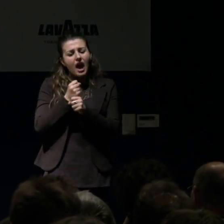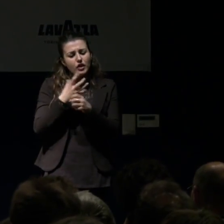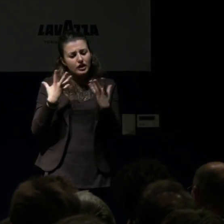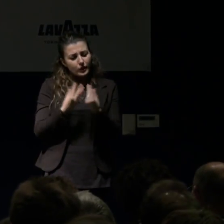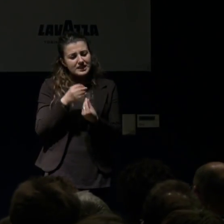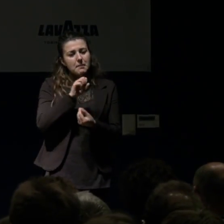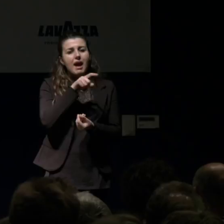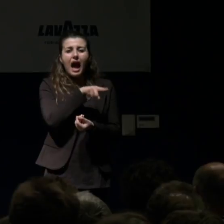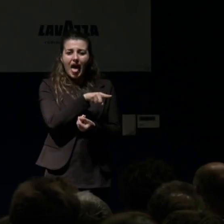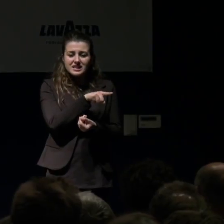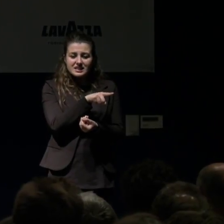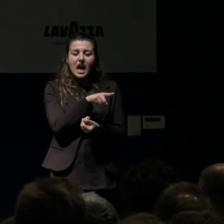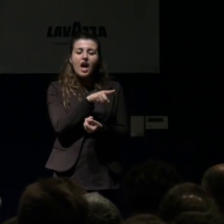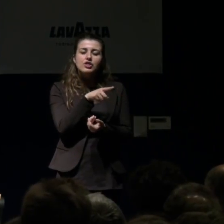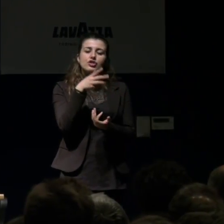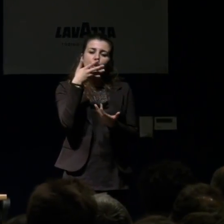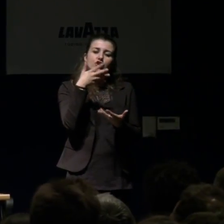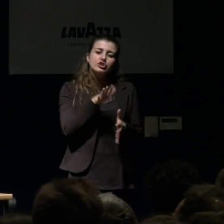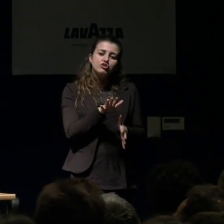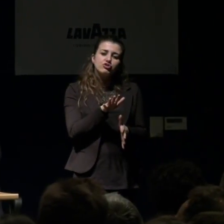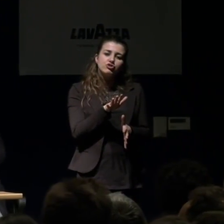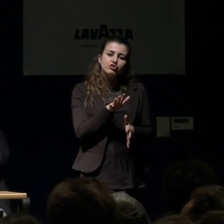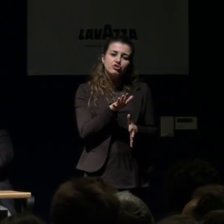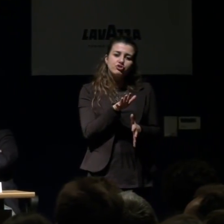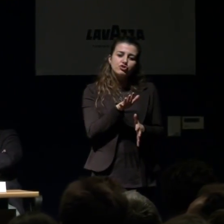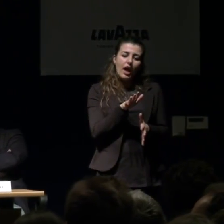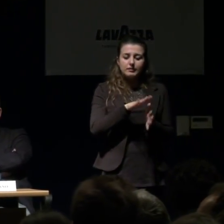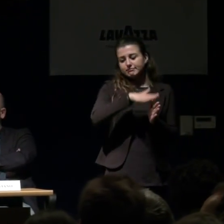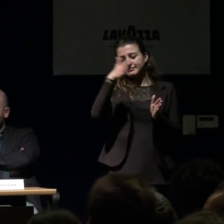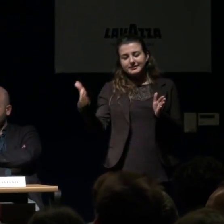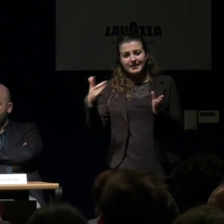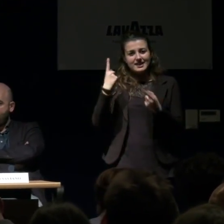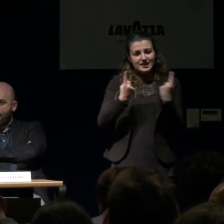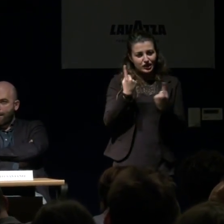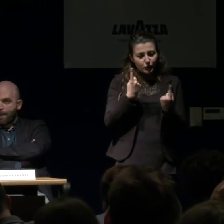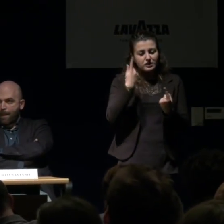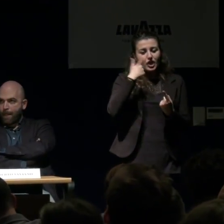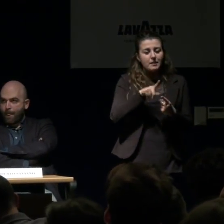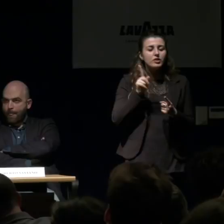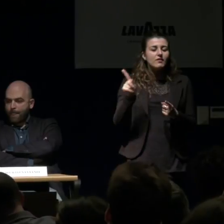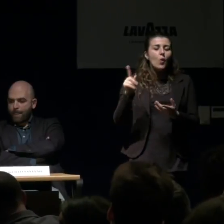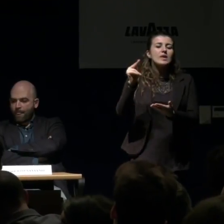alessandro diciamo dall'altra parte della barricata perché pur essendo il autore